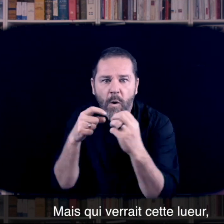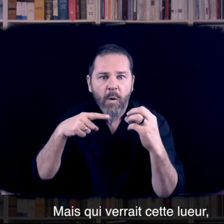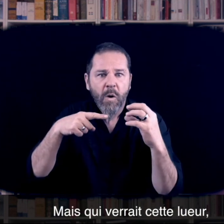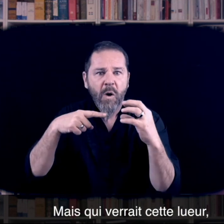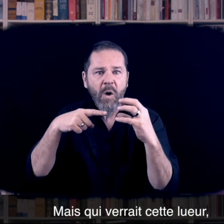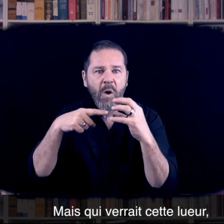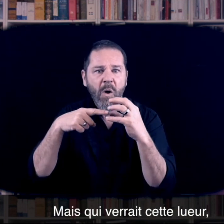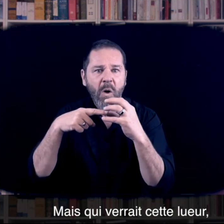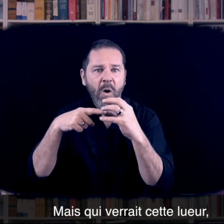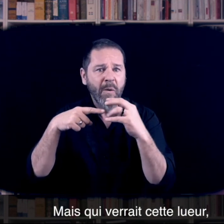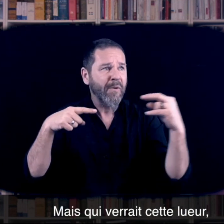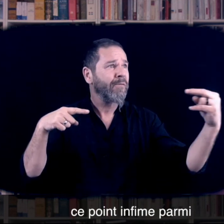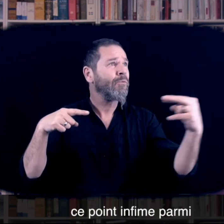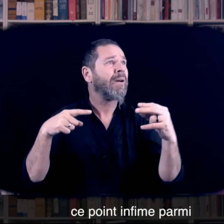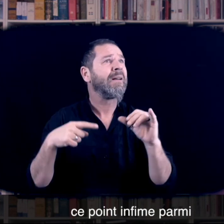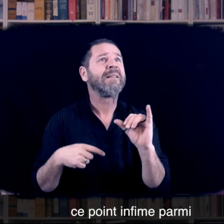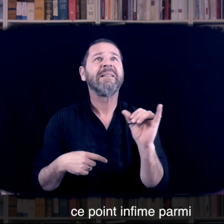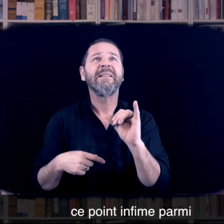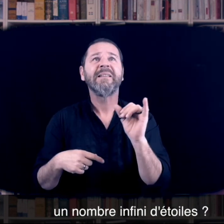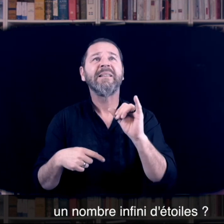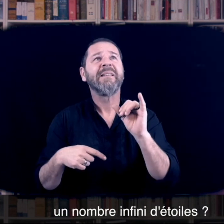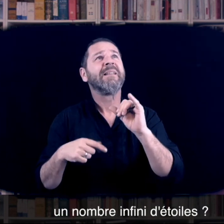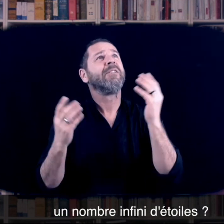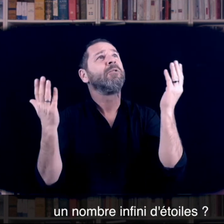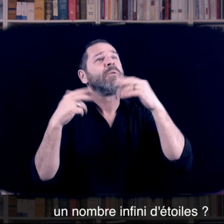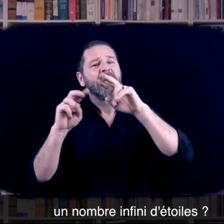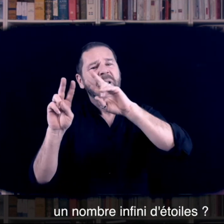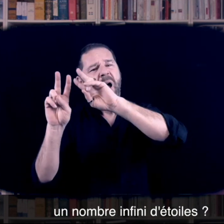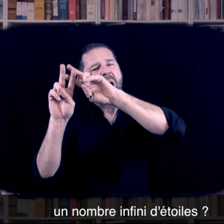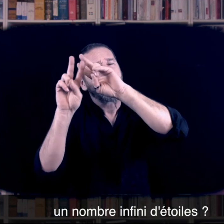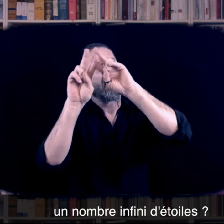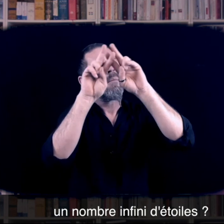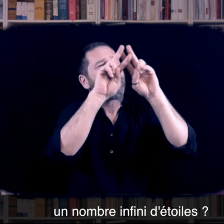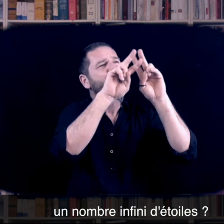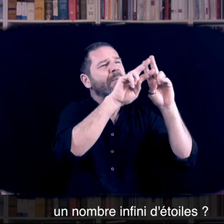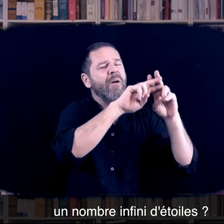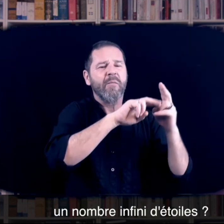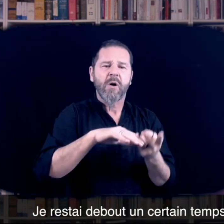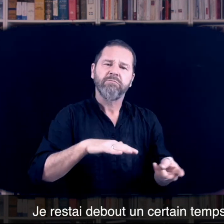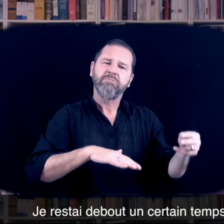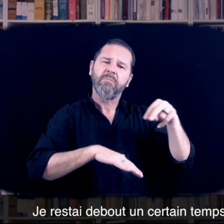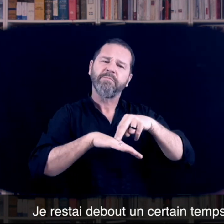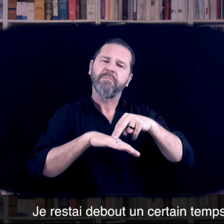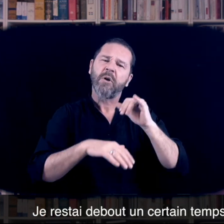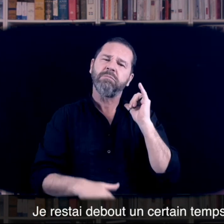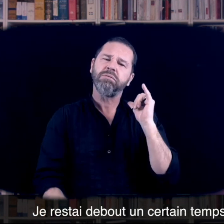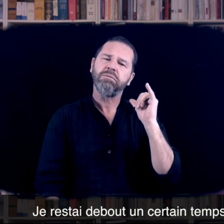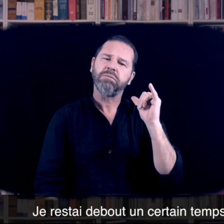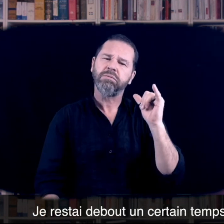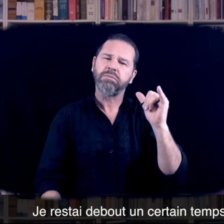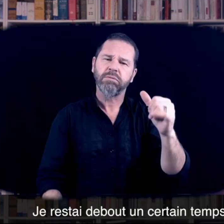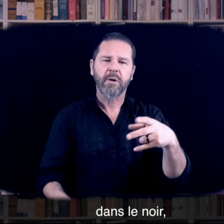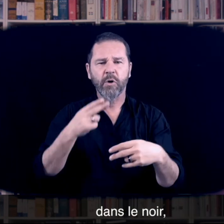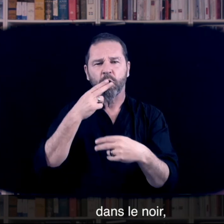Mais qui verrait cette lueur, ce point infime parmi un nombre infini d'étoiles? Je restais debout un certain